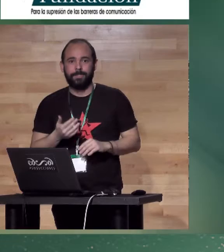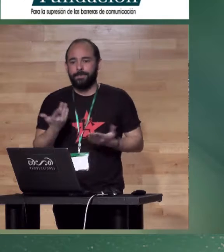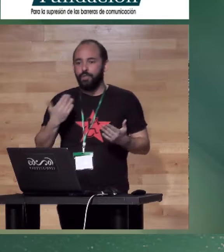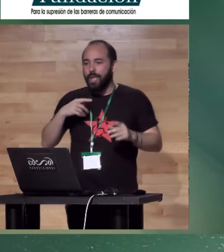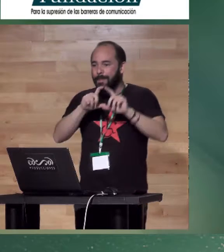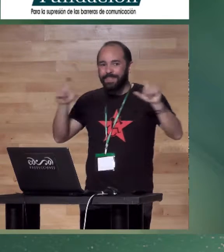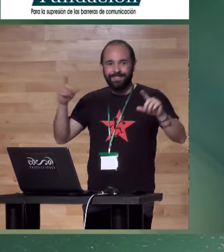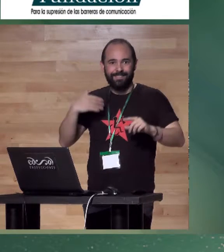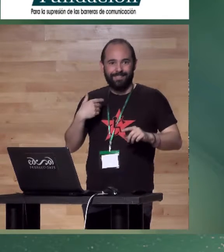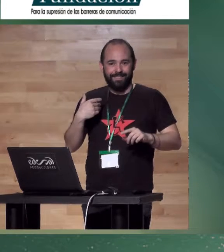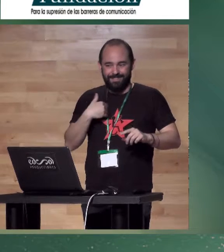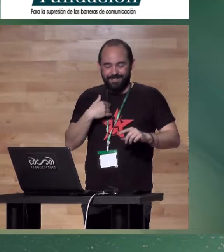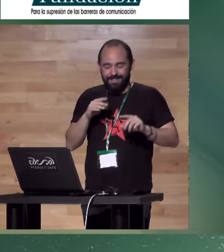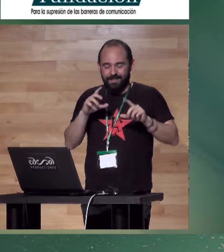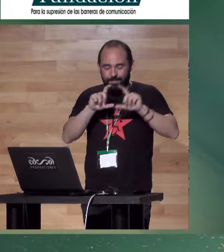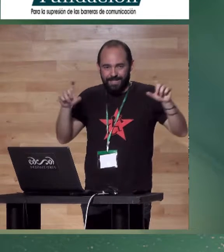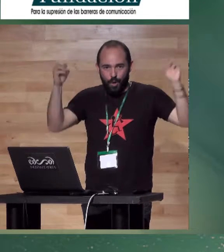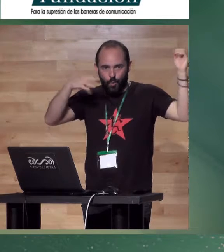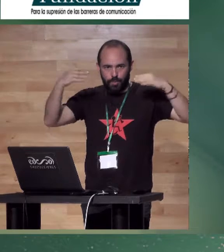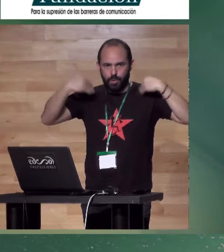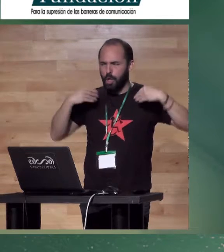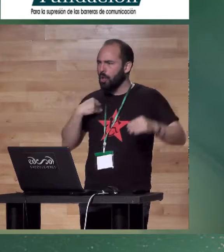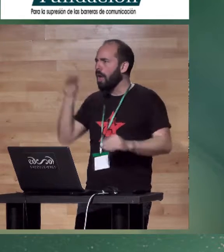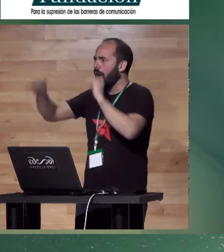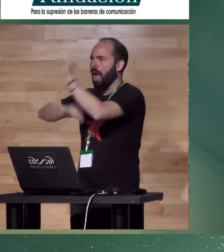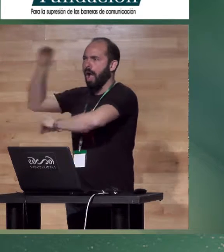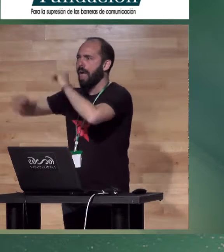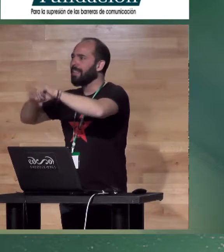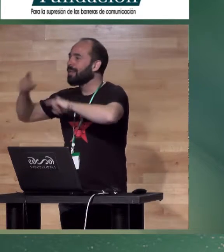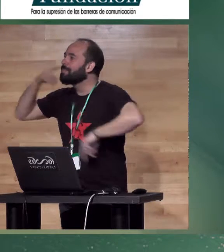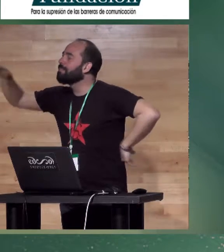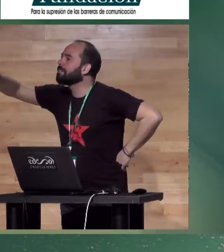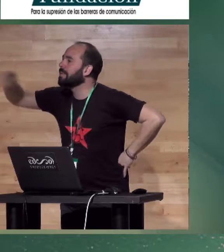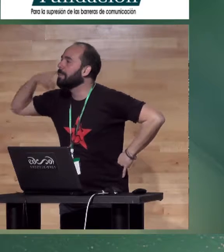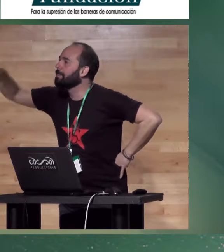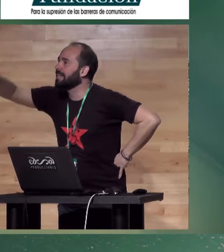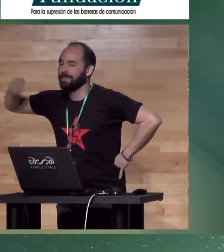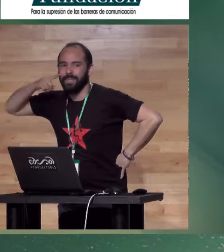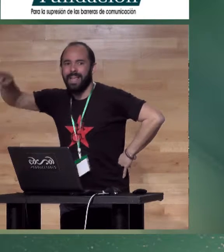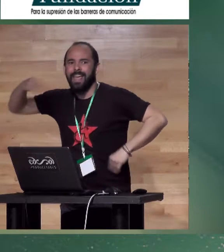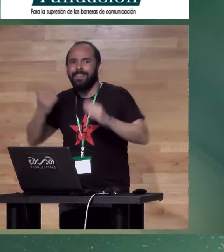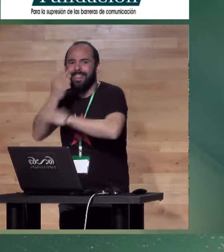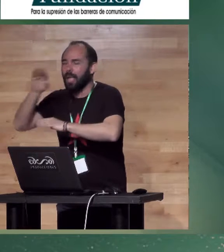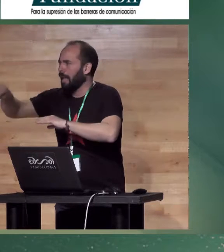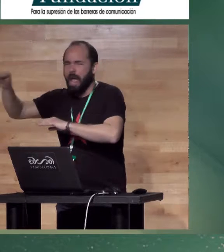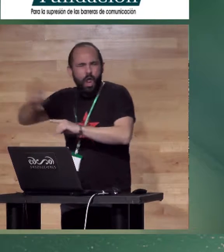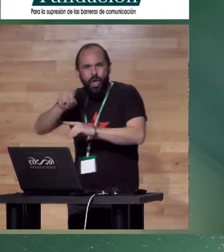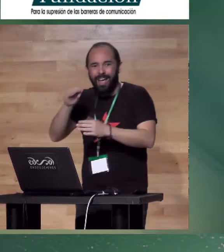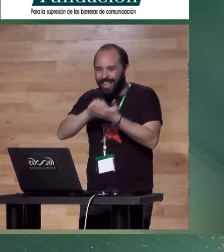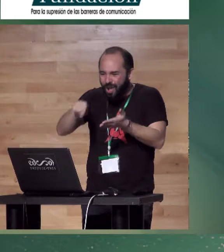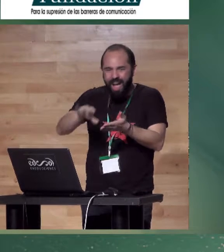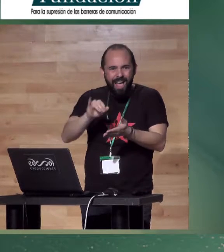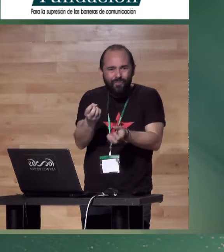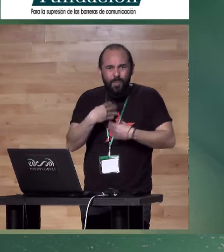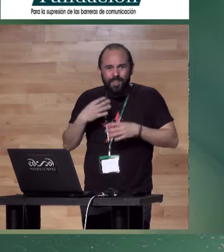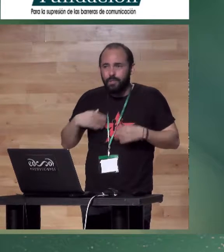noche, quiere decir que requiere una iluminación a mayores. Entonces ya habría que hablar, por ejemplo, con dirección y